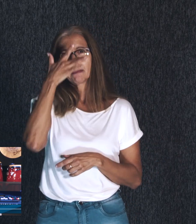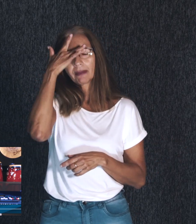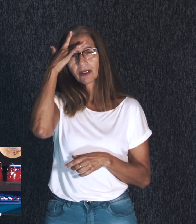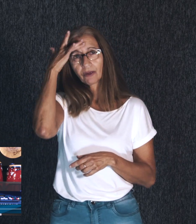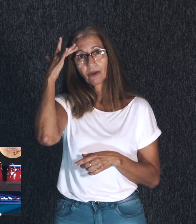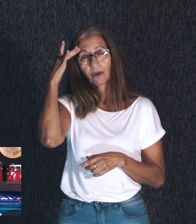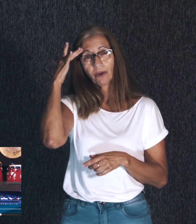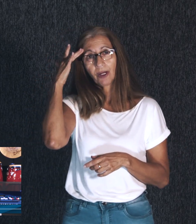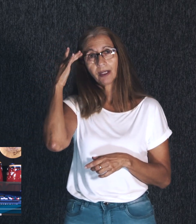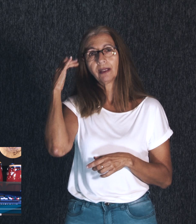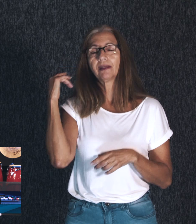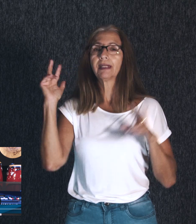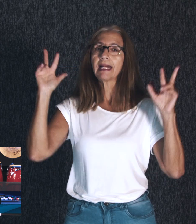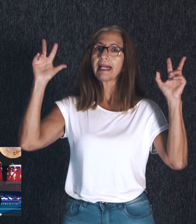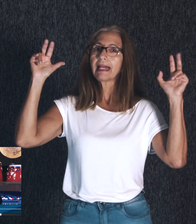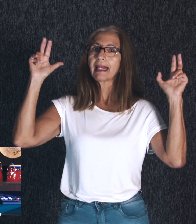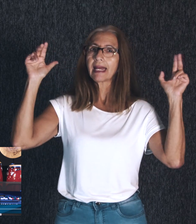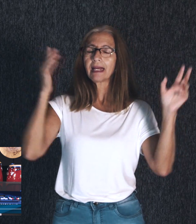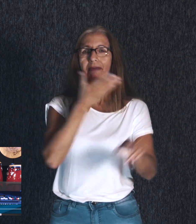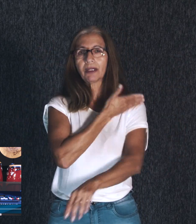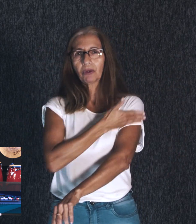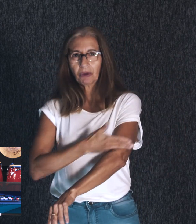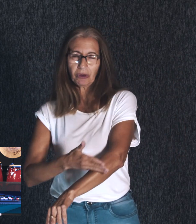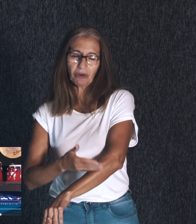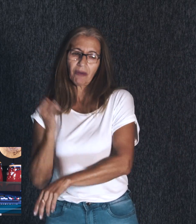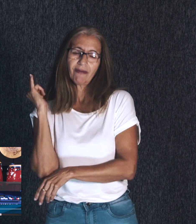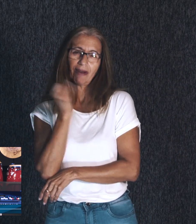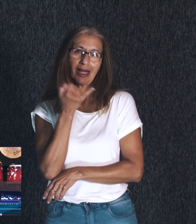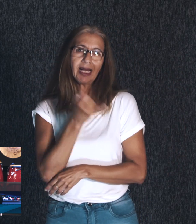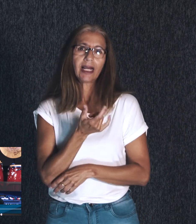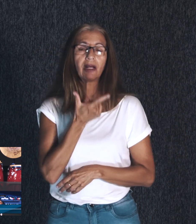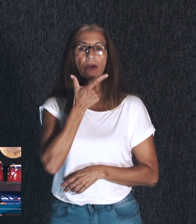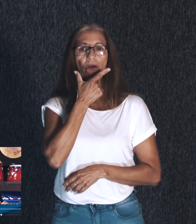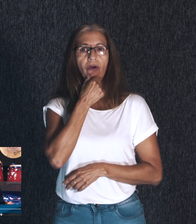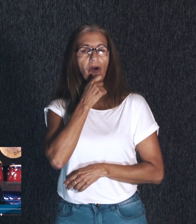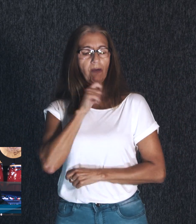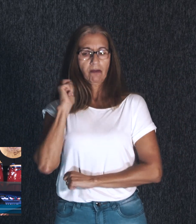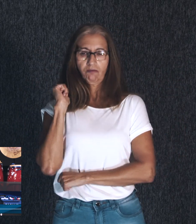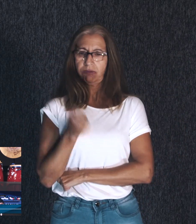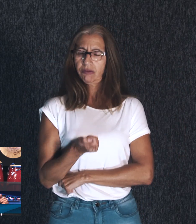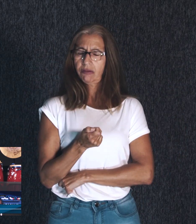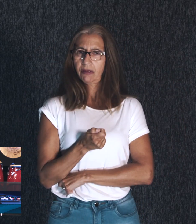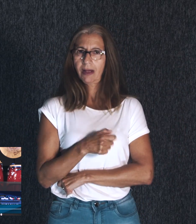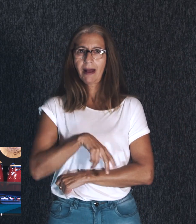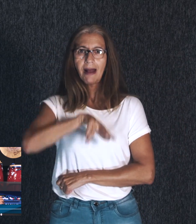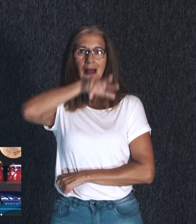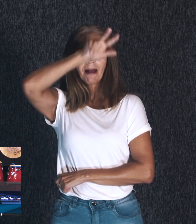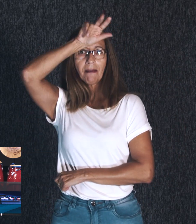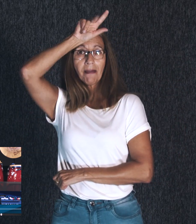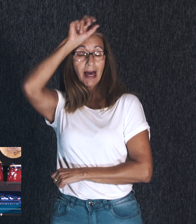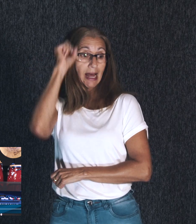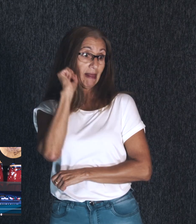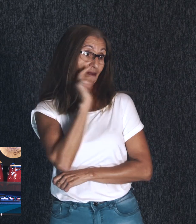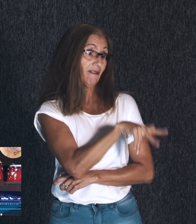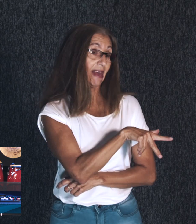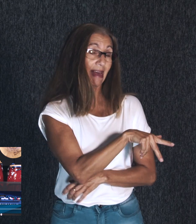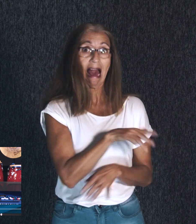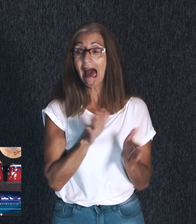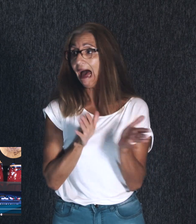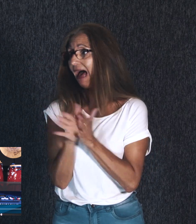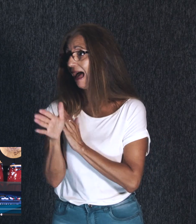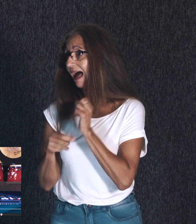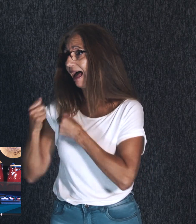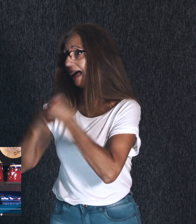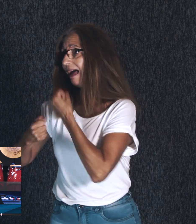dizer, que todo homem é muito machão até ver uma barata passando pela frente, uma barata voando.